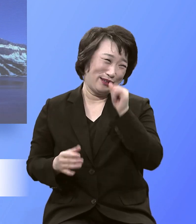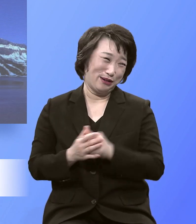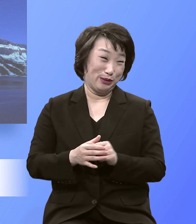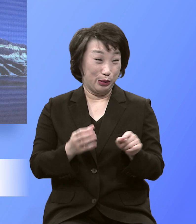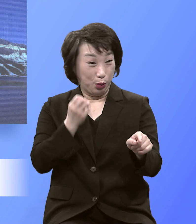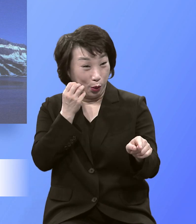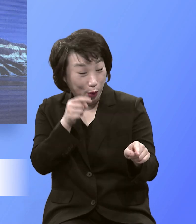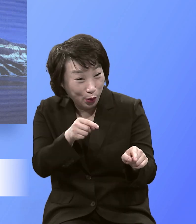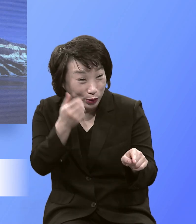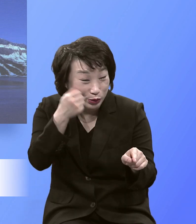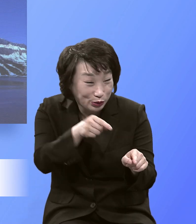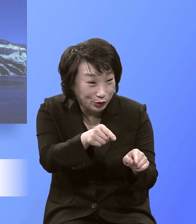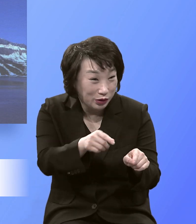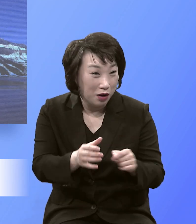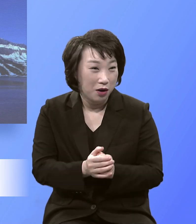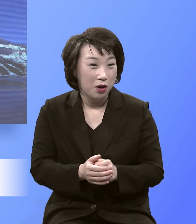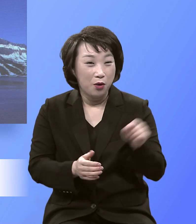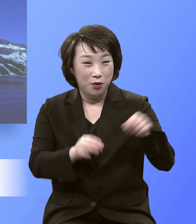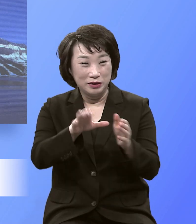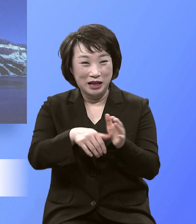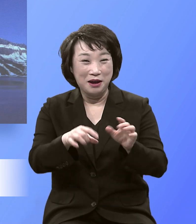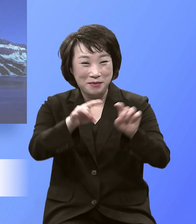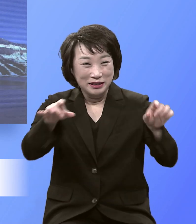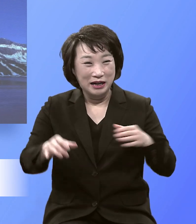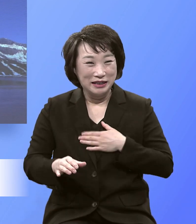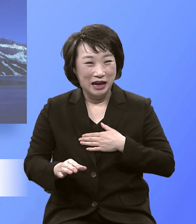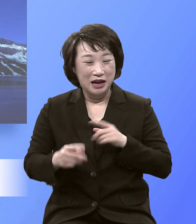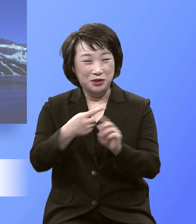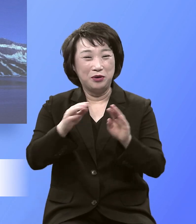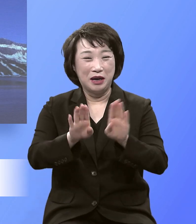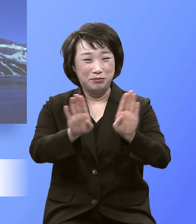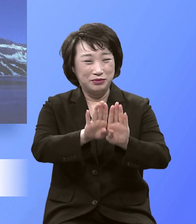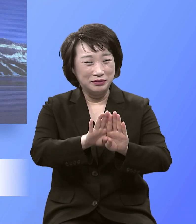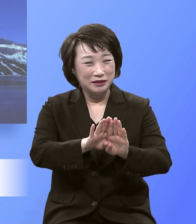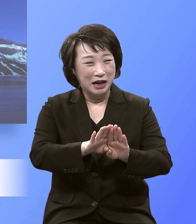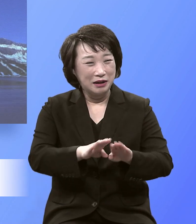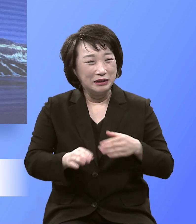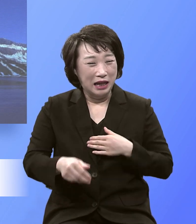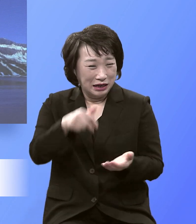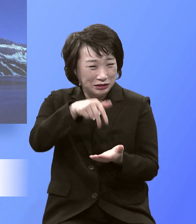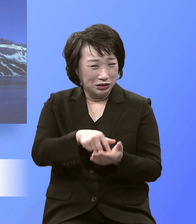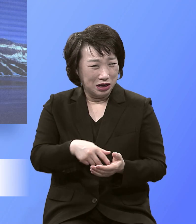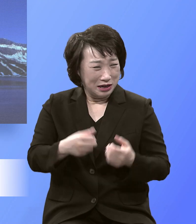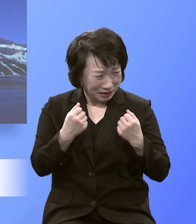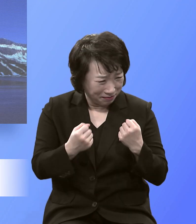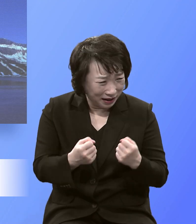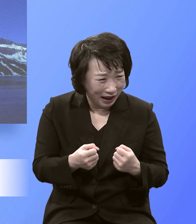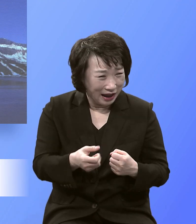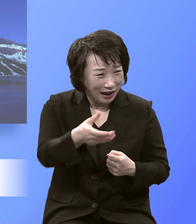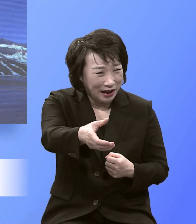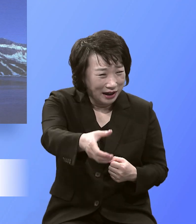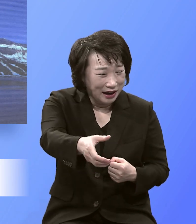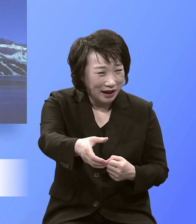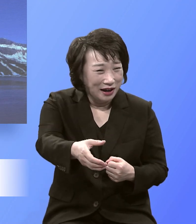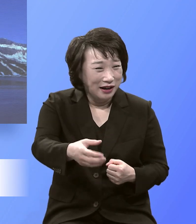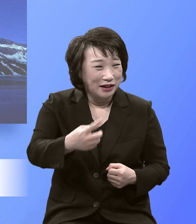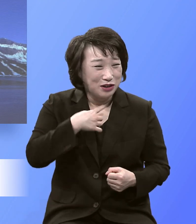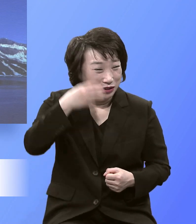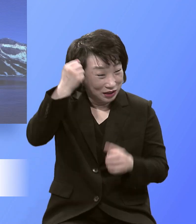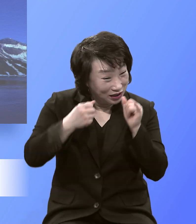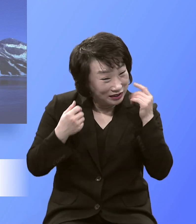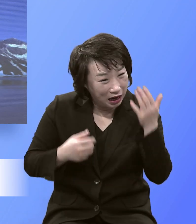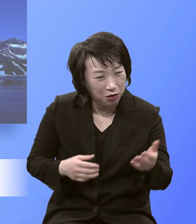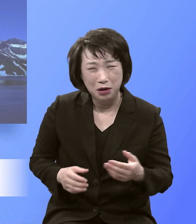생각했고 올 때마다 내가 문 앞에 서서 힘내라고 악수했던 거 기억해. 예, 기억합니다. 목사님